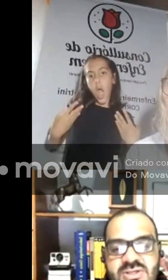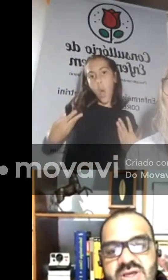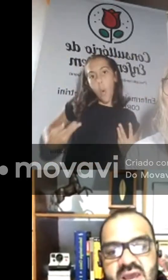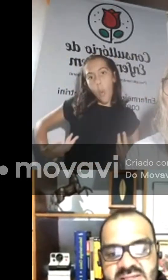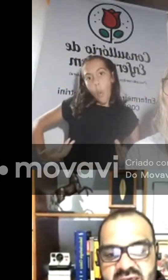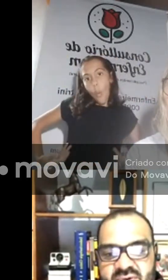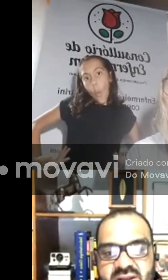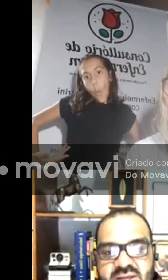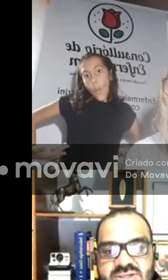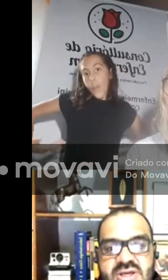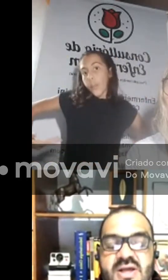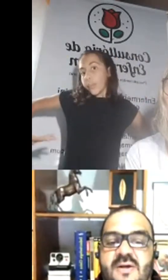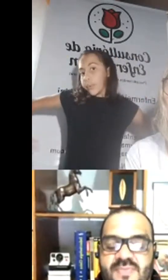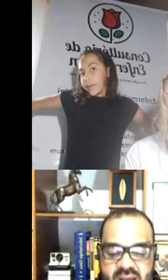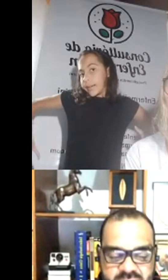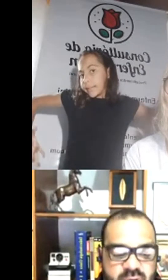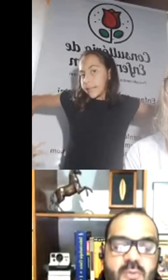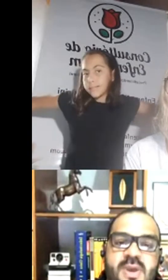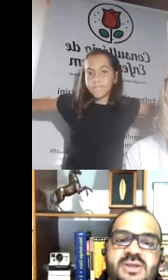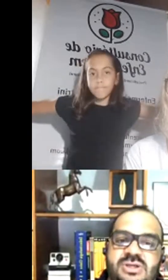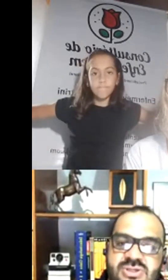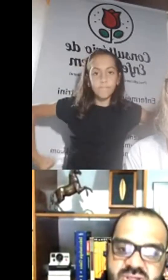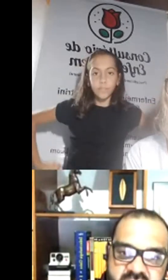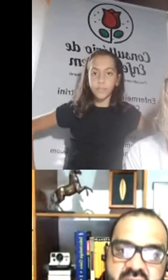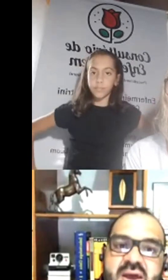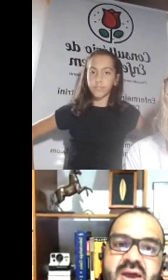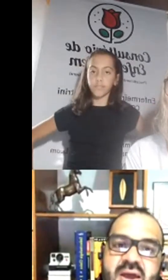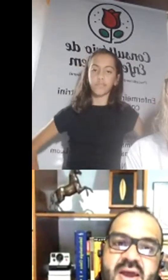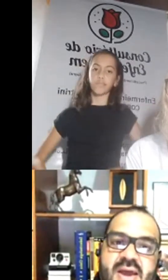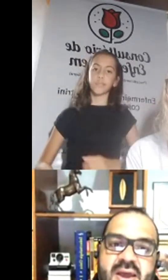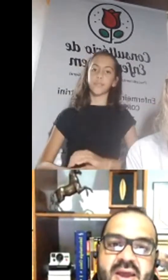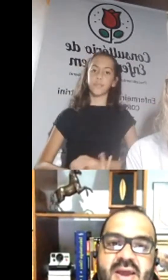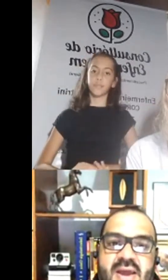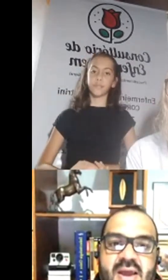Naturalmente a gente quer reservar energia, naturalmente a gente quer